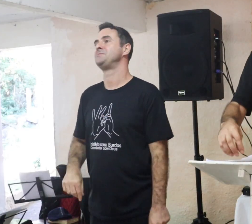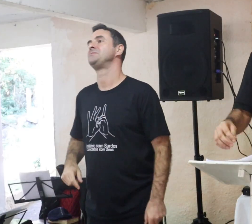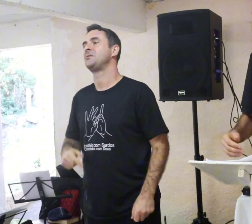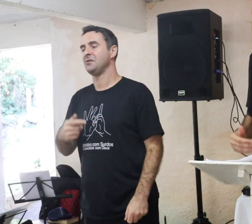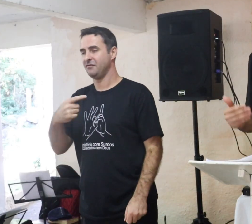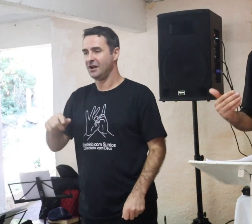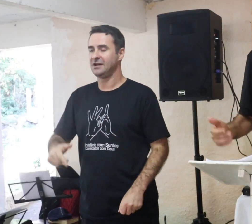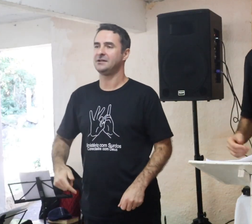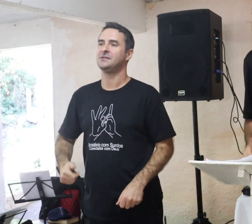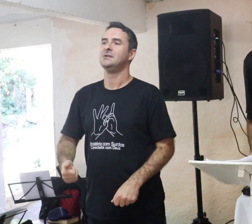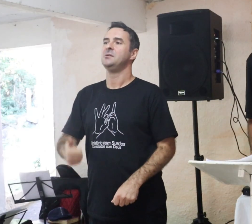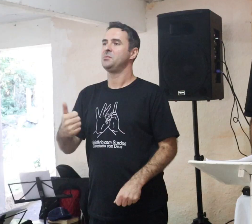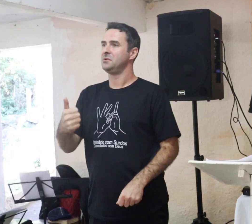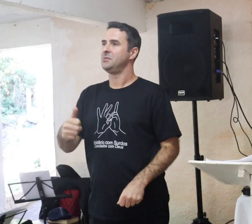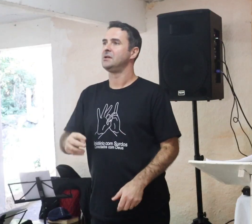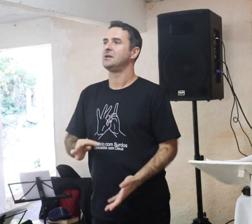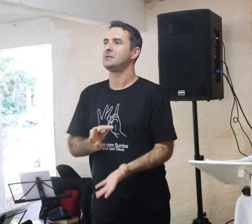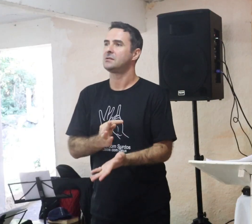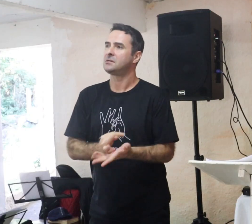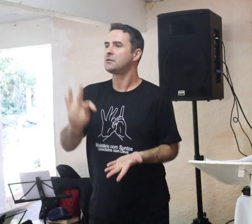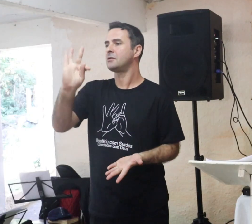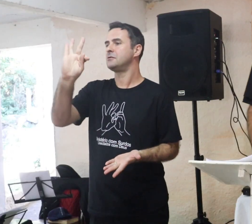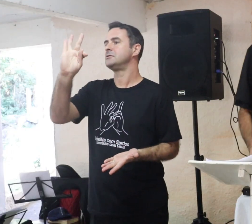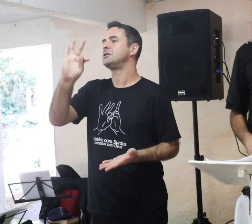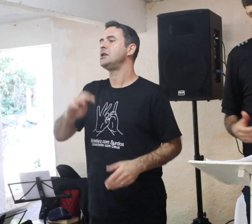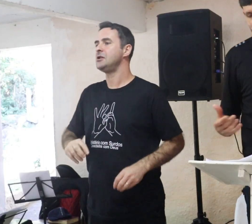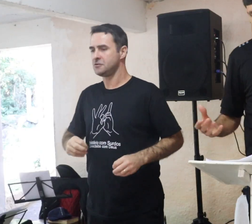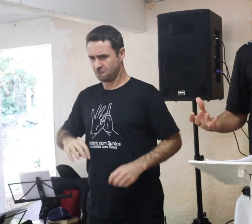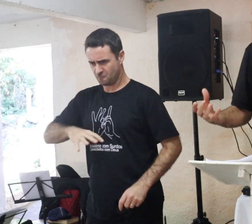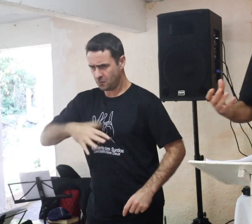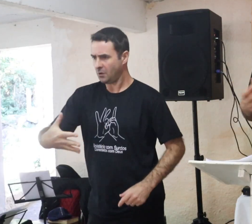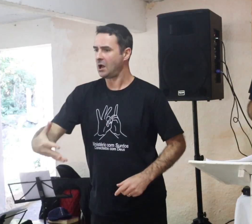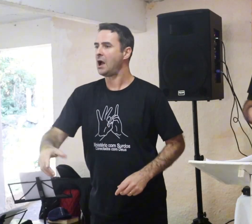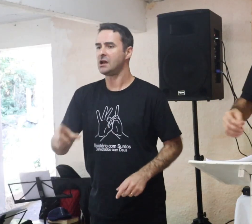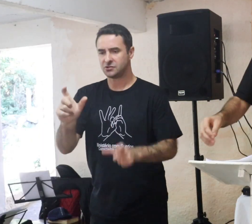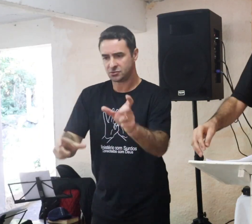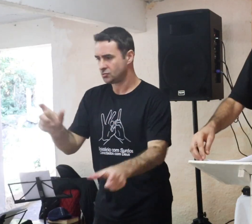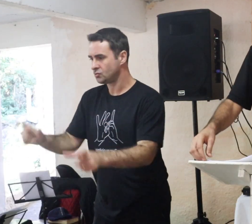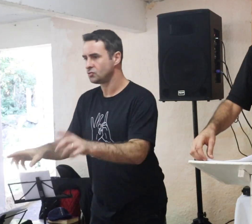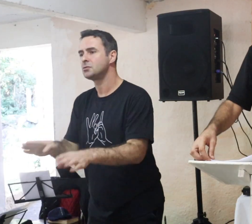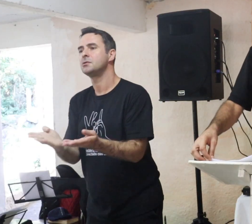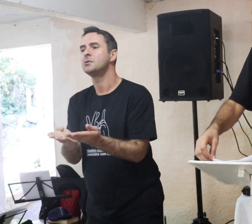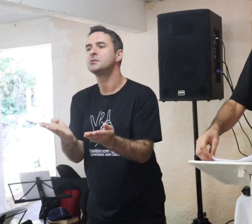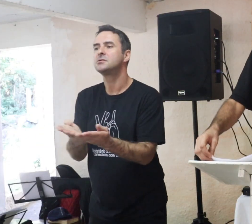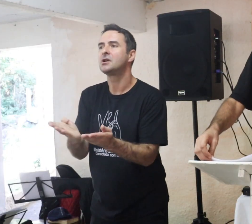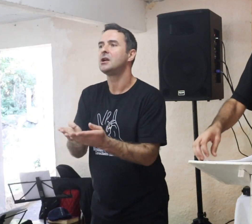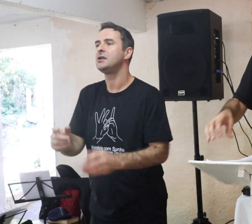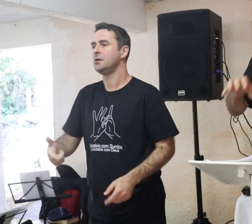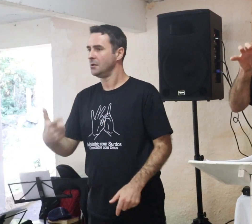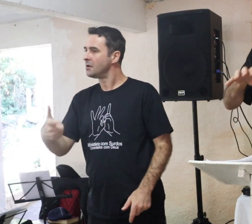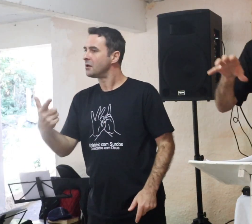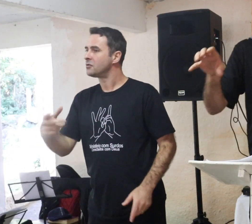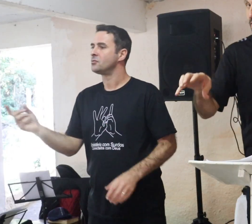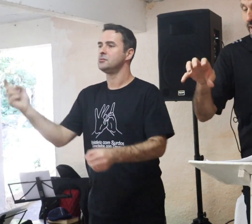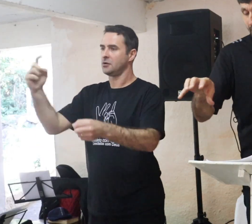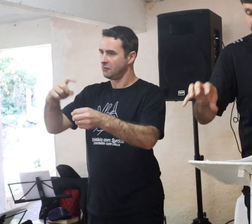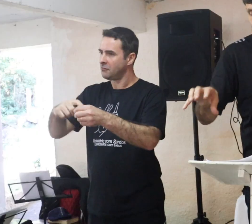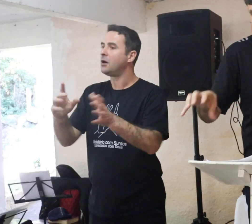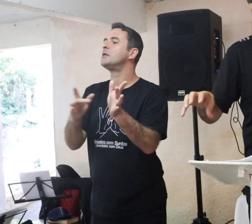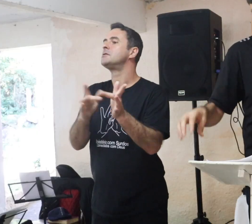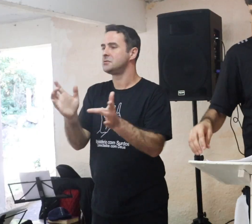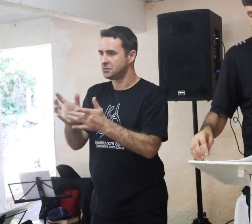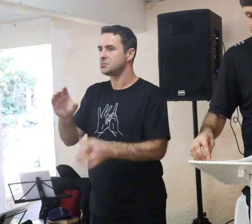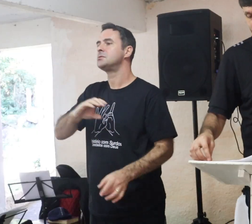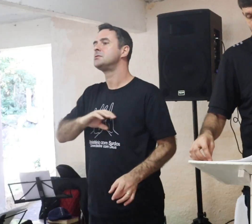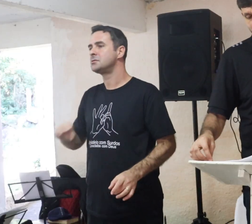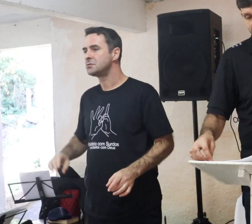bastante sobre isso, para encorajar aqueles irmãos. Então, na ocasião da segunda vinda de Cristo, Os crentes que estiverem